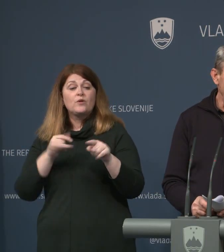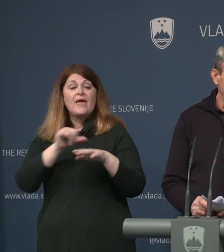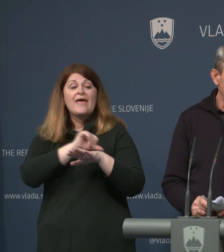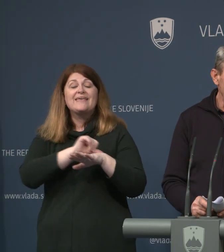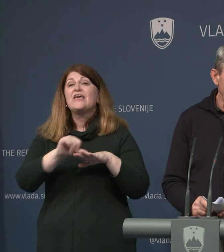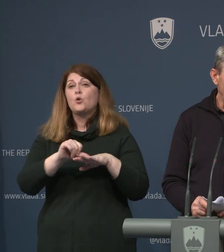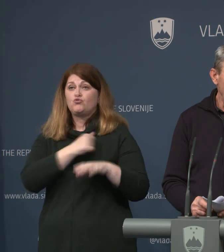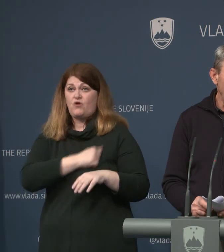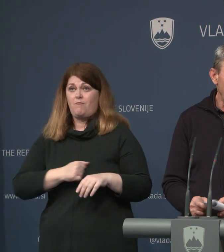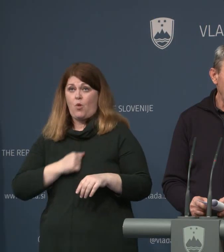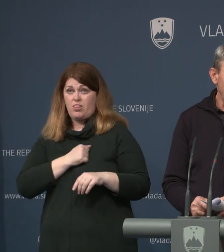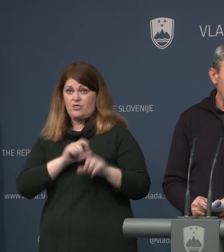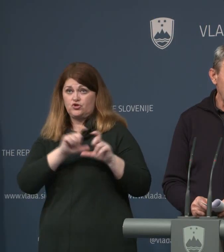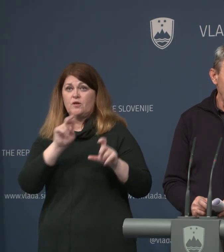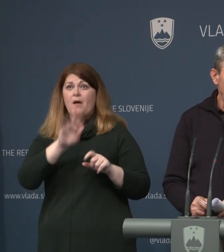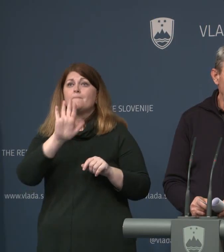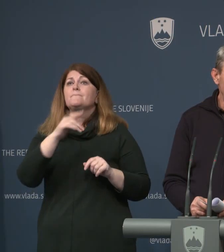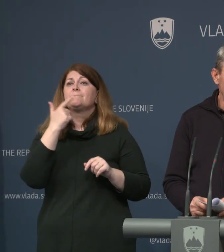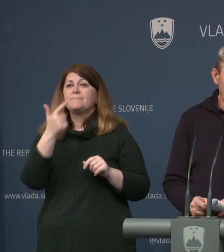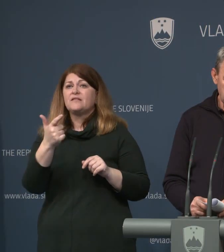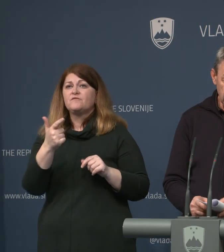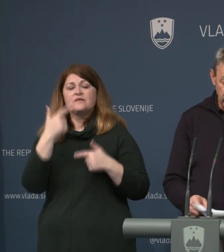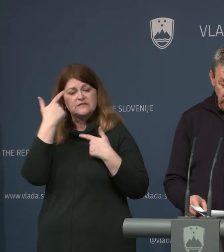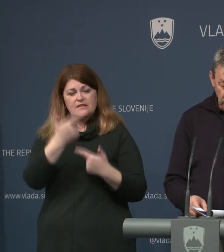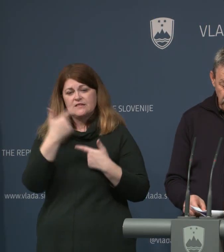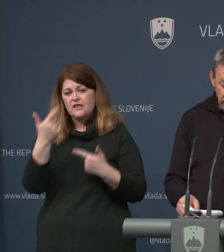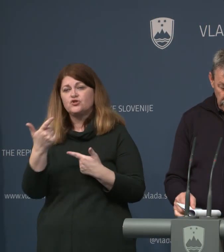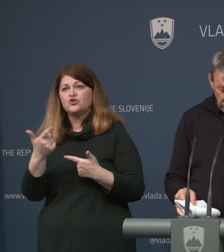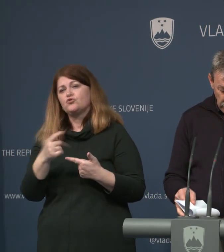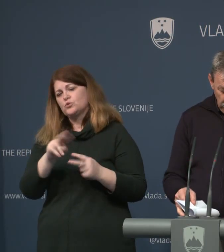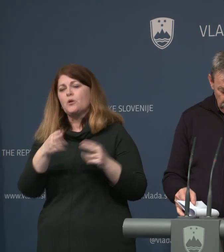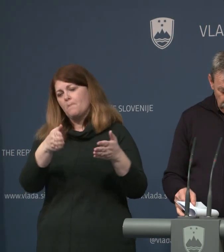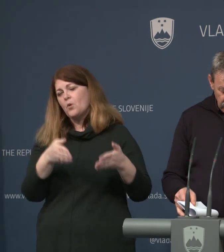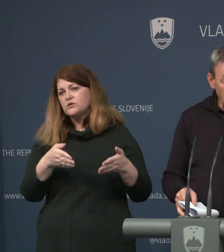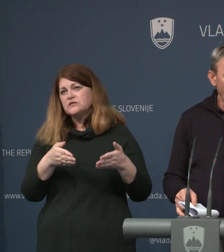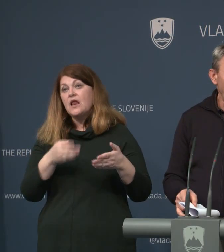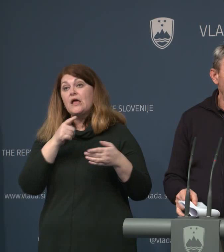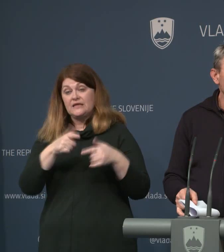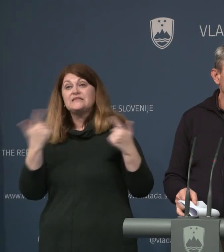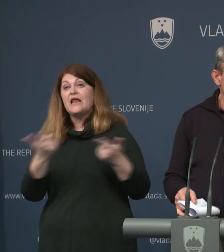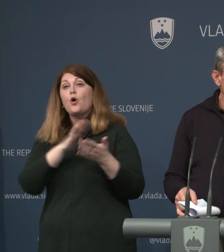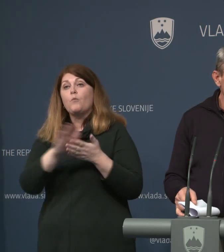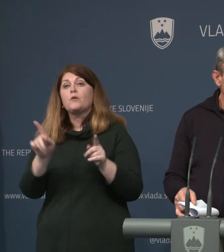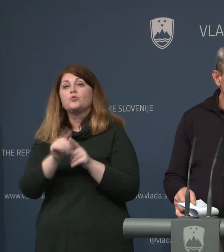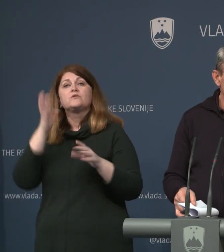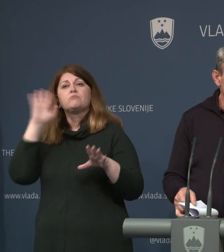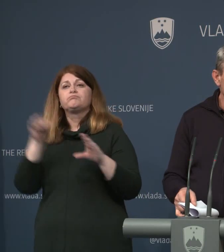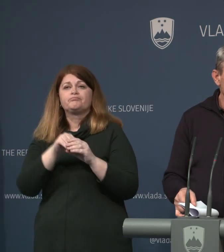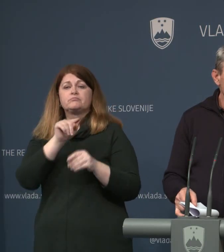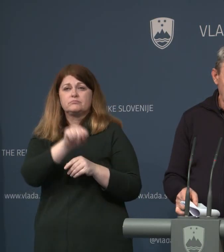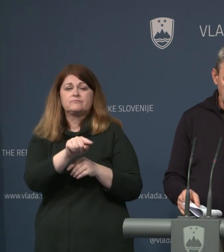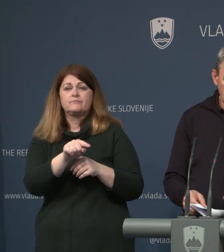kirurška bolnišnica. Ima 25 ležišč oziroma postelj, ki se lahko uporabijo tudi za nastanitev